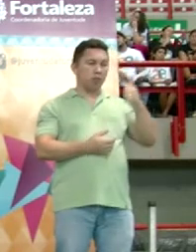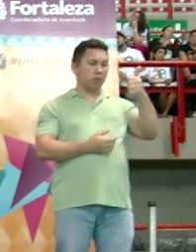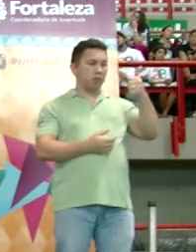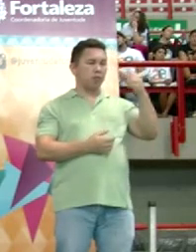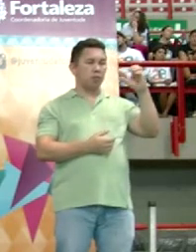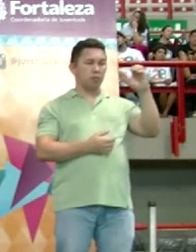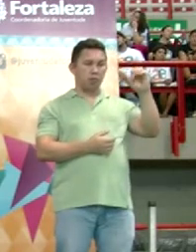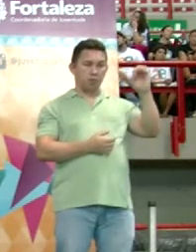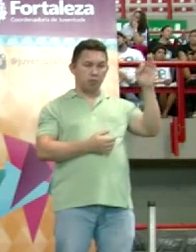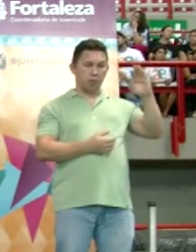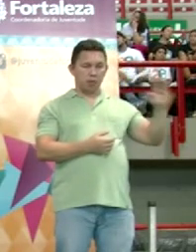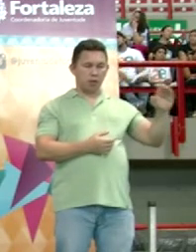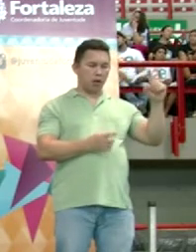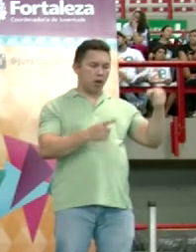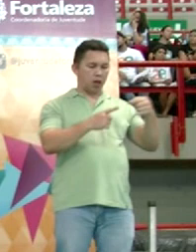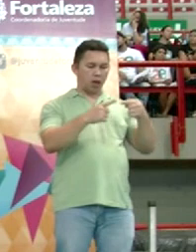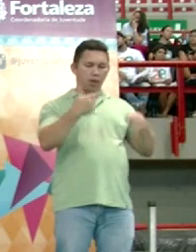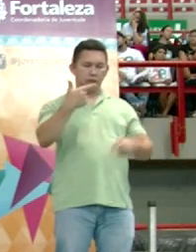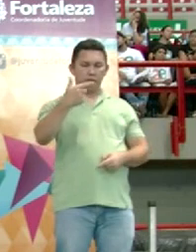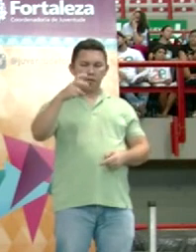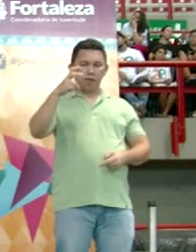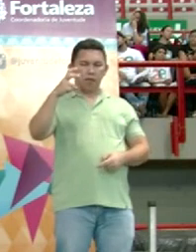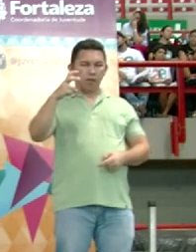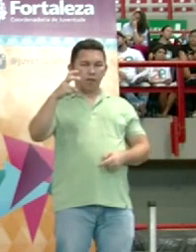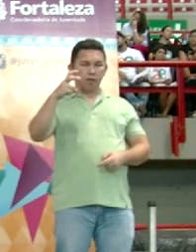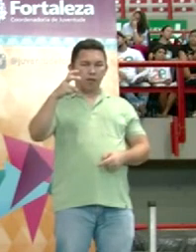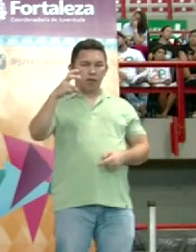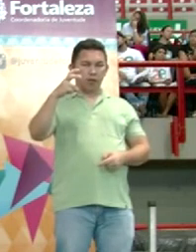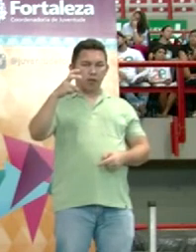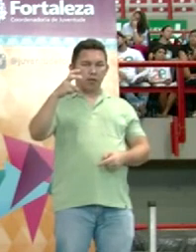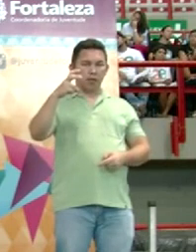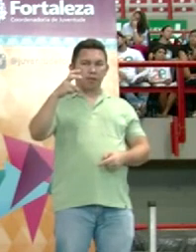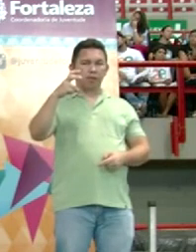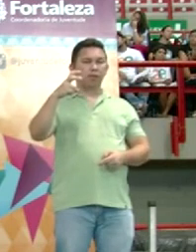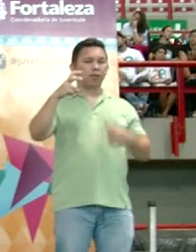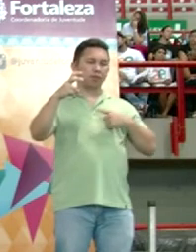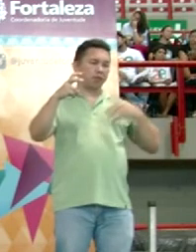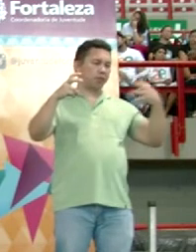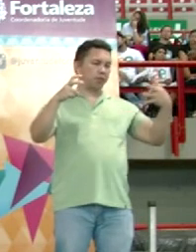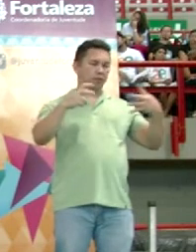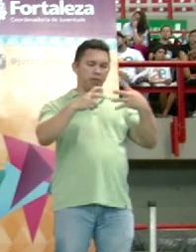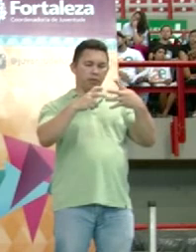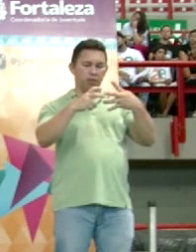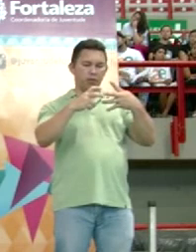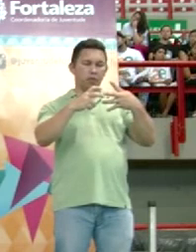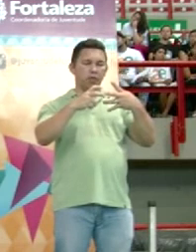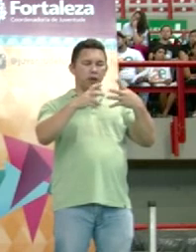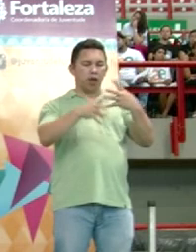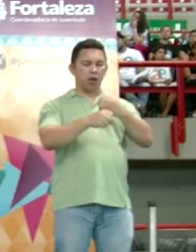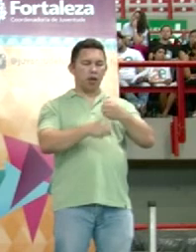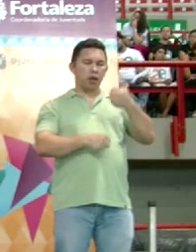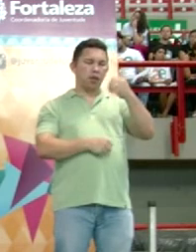10%? 25. 40% é vezes 4. Então 100 gramas.